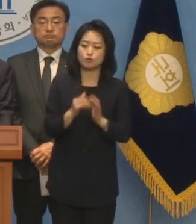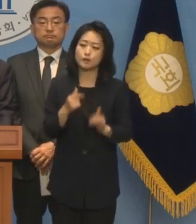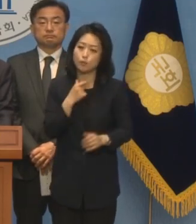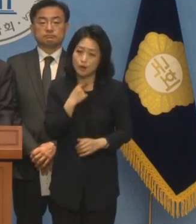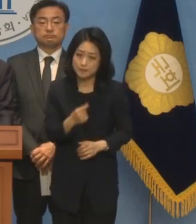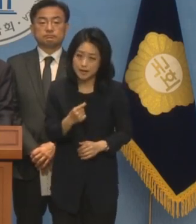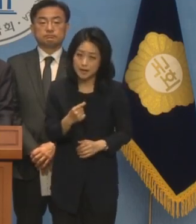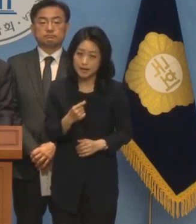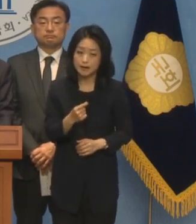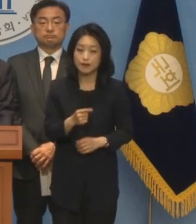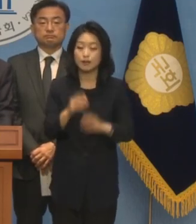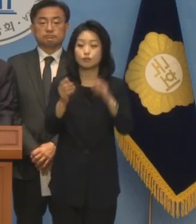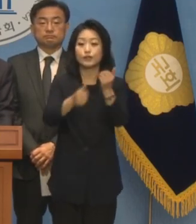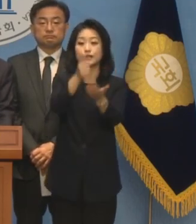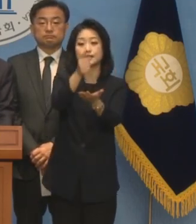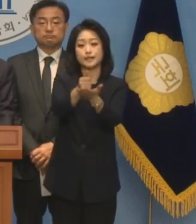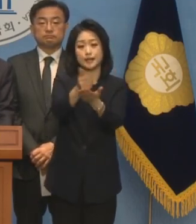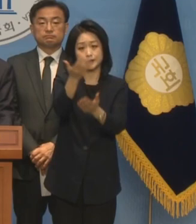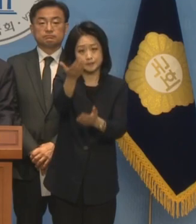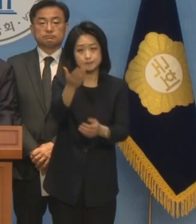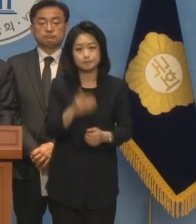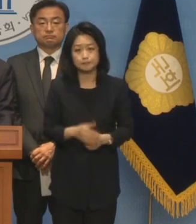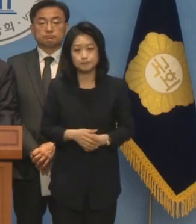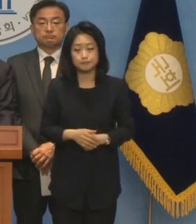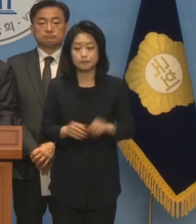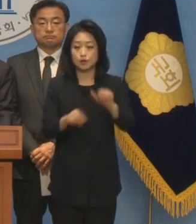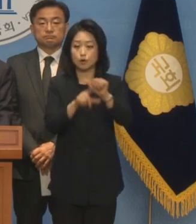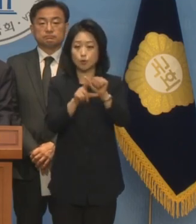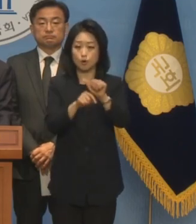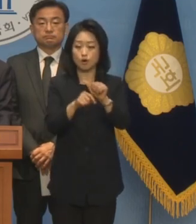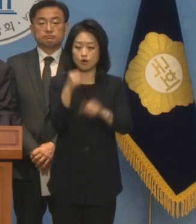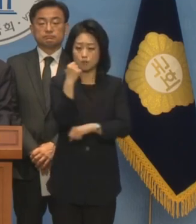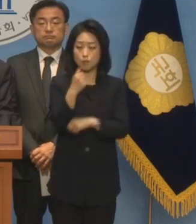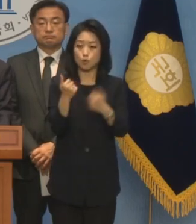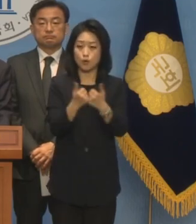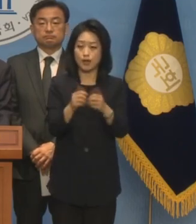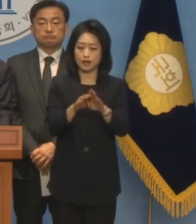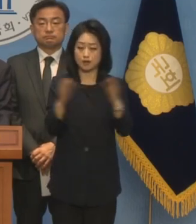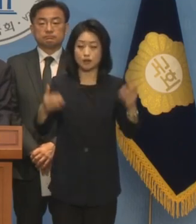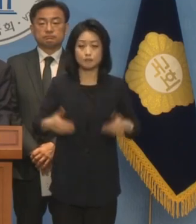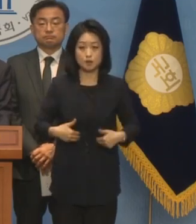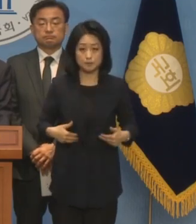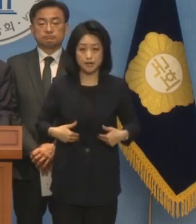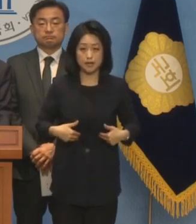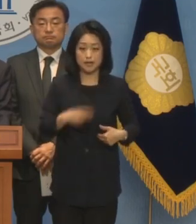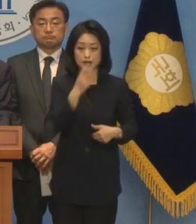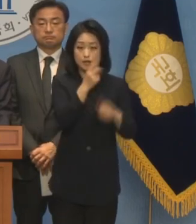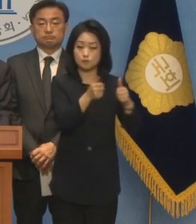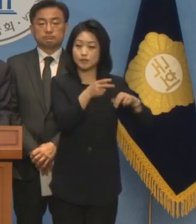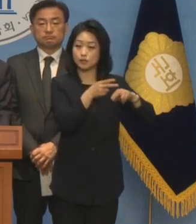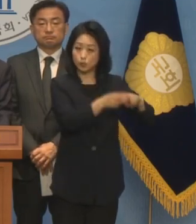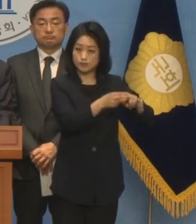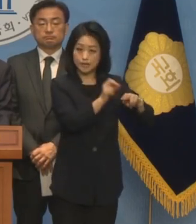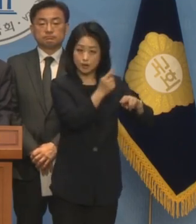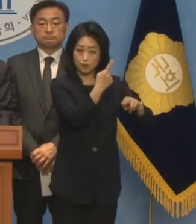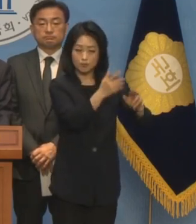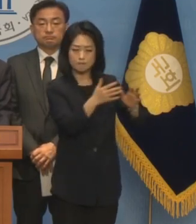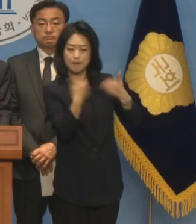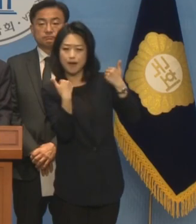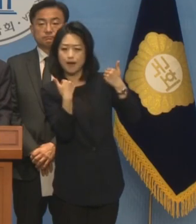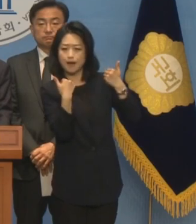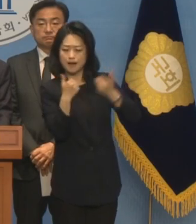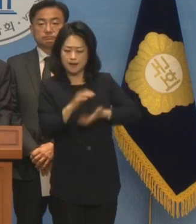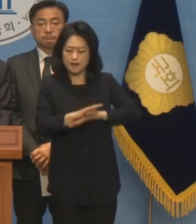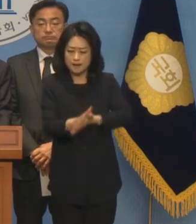김진표 의장님 5월 본에는 반드시 열어야 합니다 검찰 독재에 의해 공격당하고